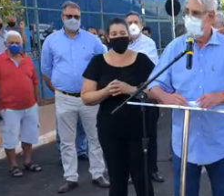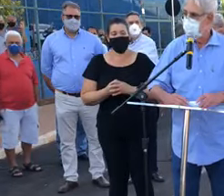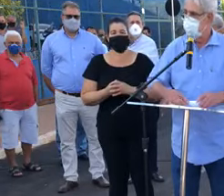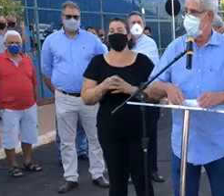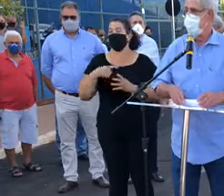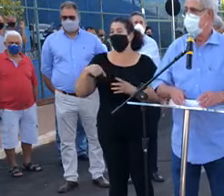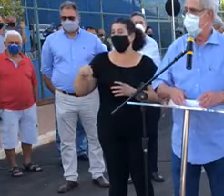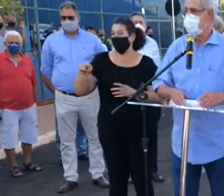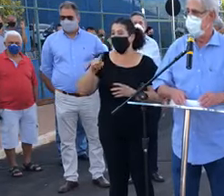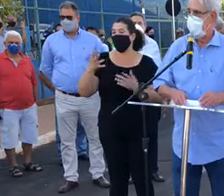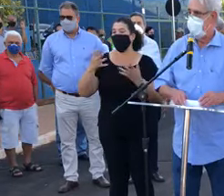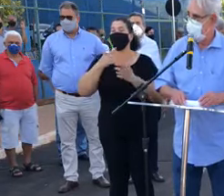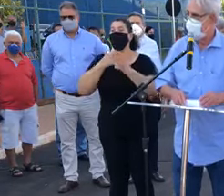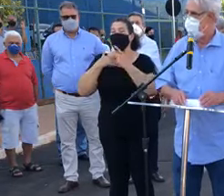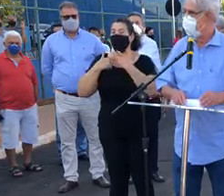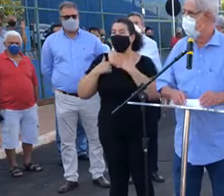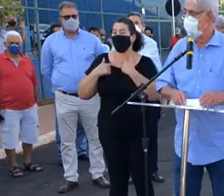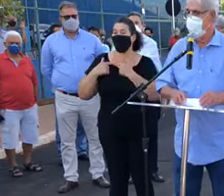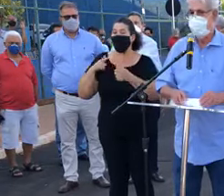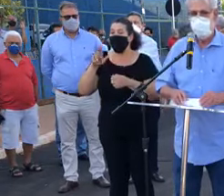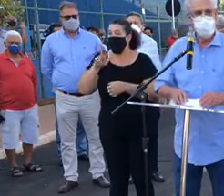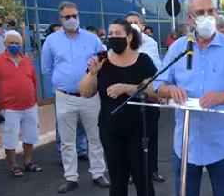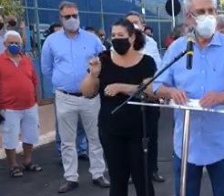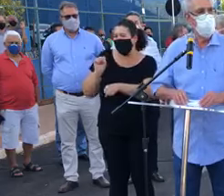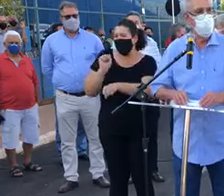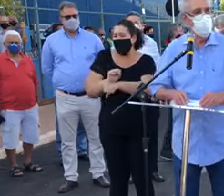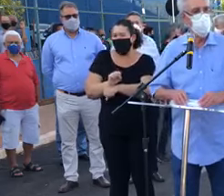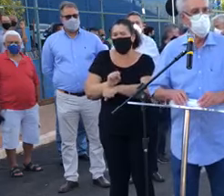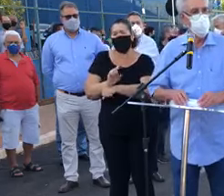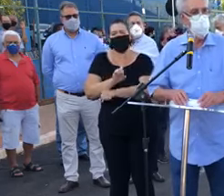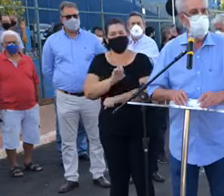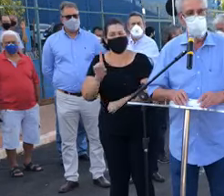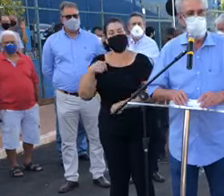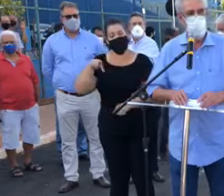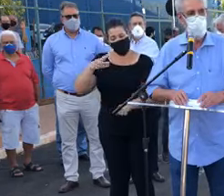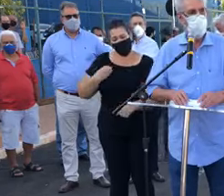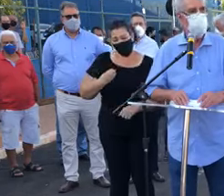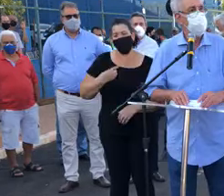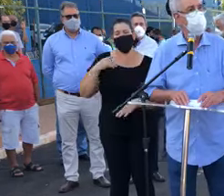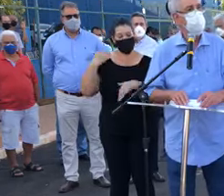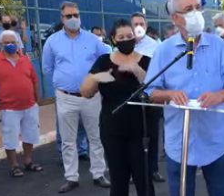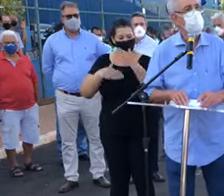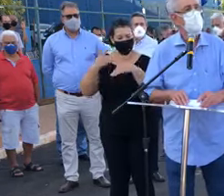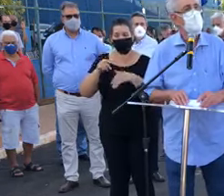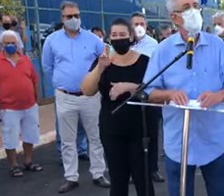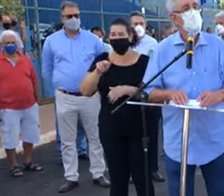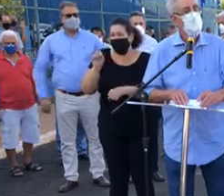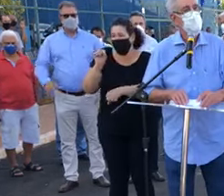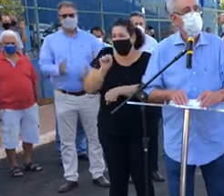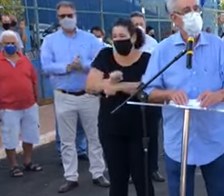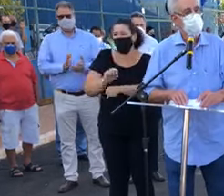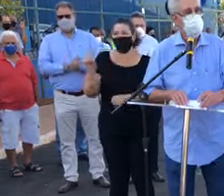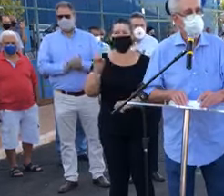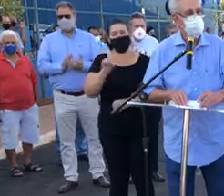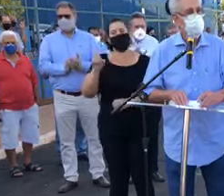para aqueles que desejam que a cidade pare, eu vou dizer que, enquanto eu estiver aqui, ela não para.